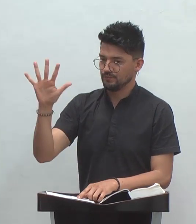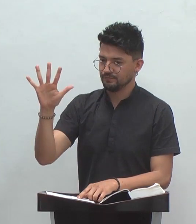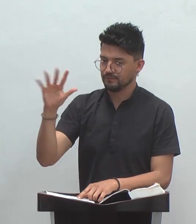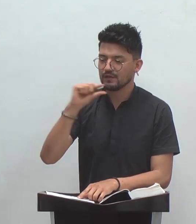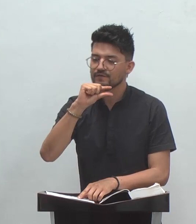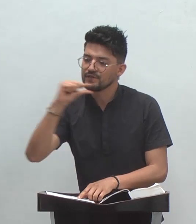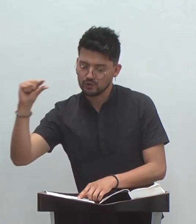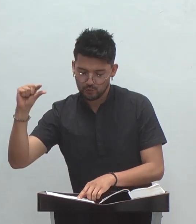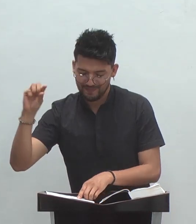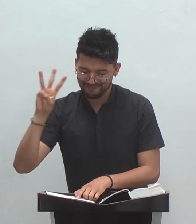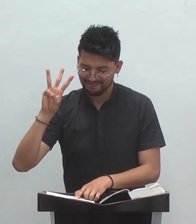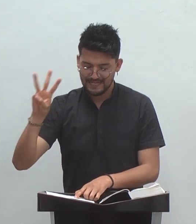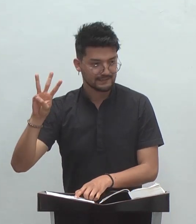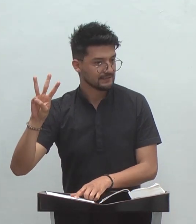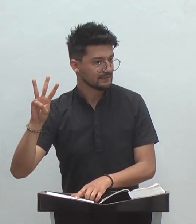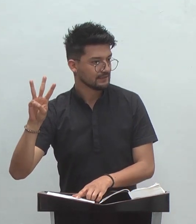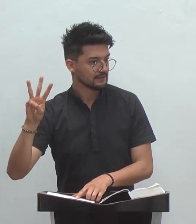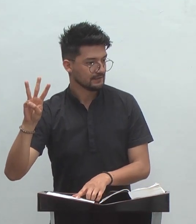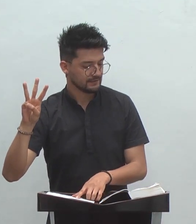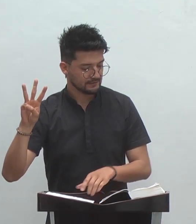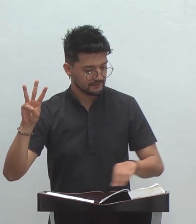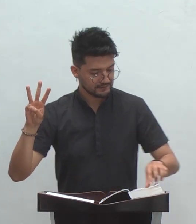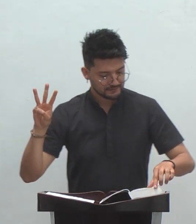capítulo 55, verso 3.